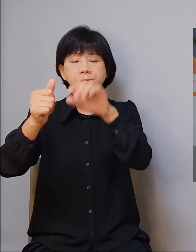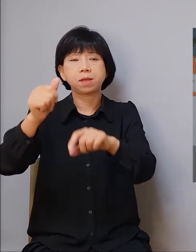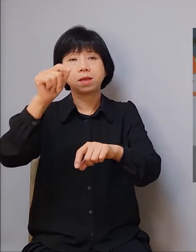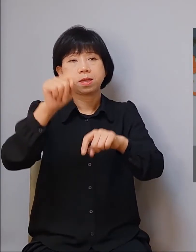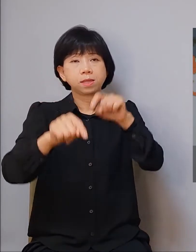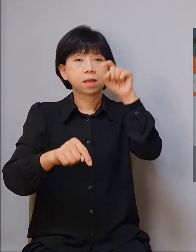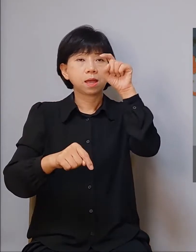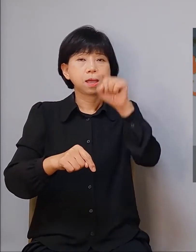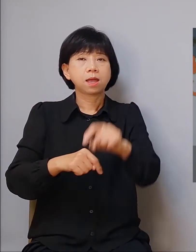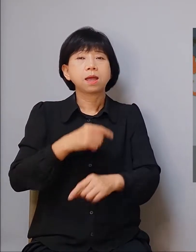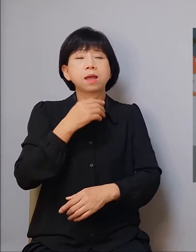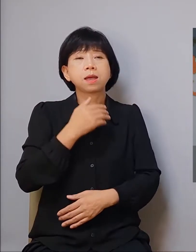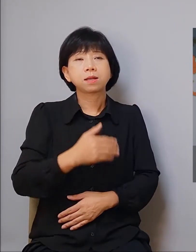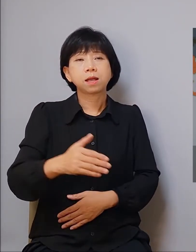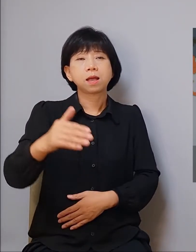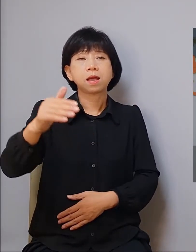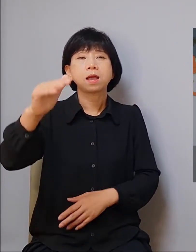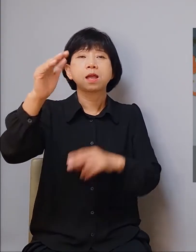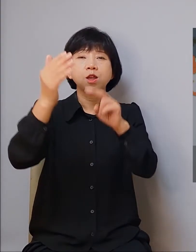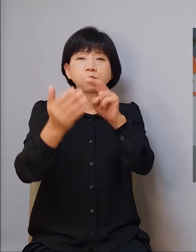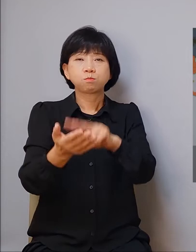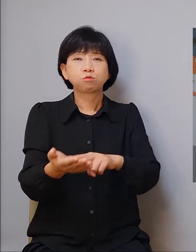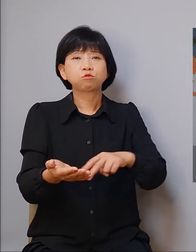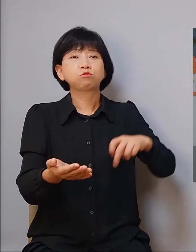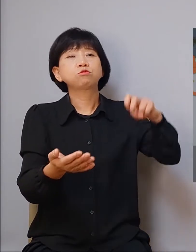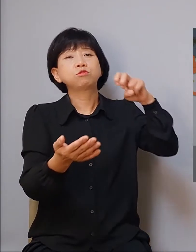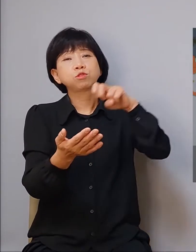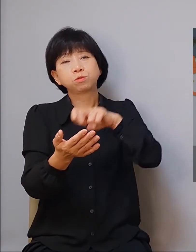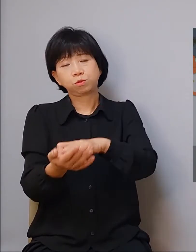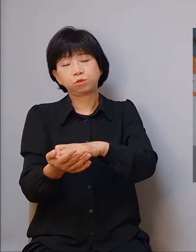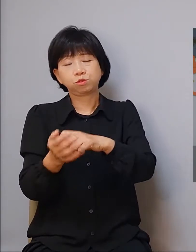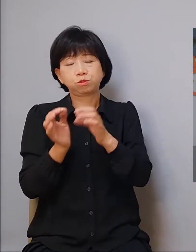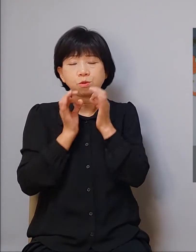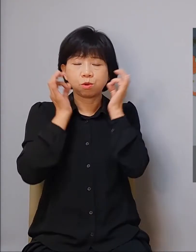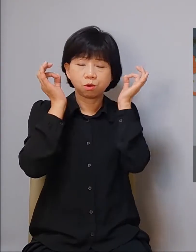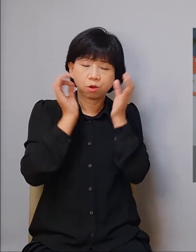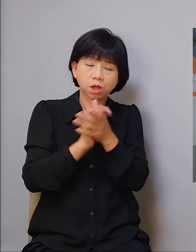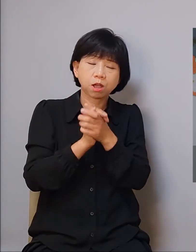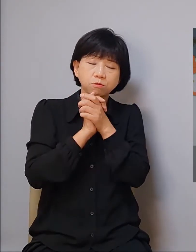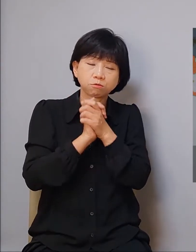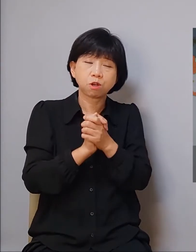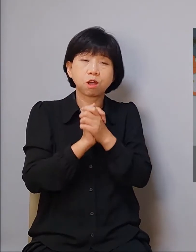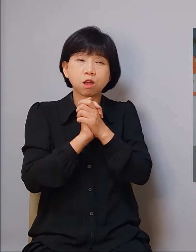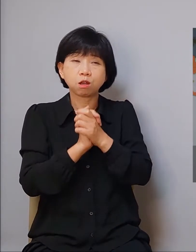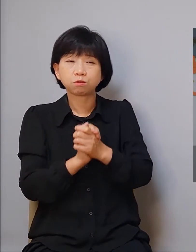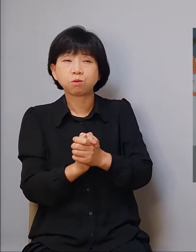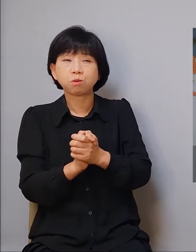주님 앞에 나아가 무릎 꿇어